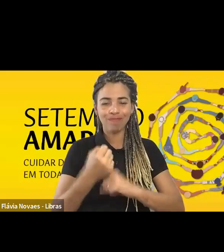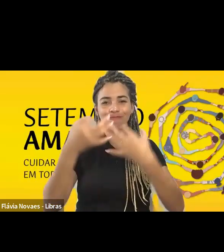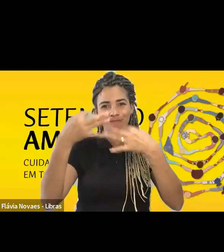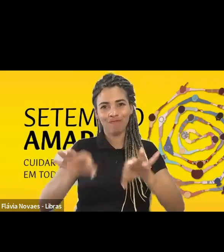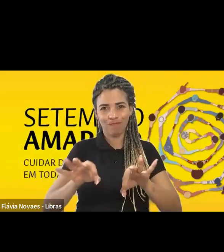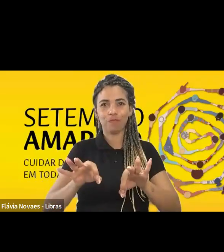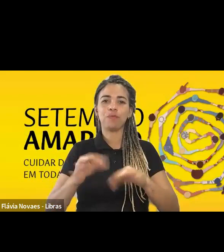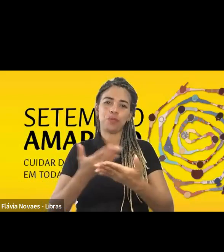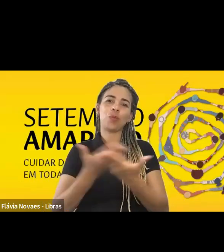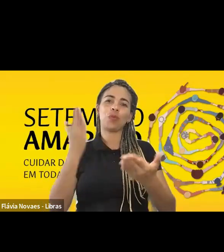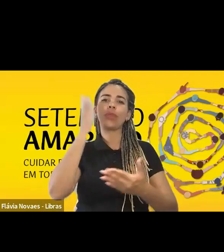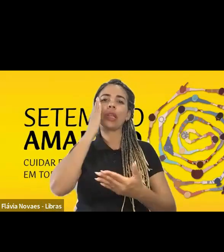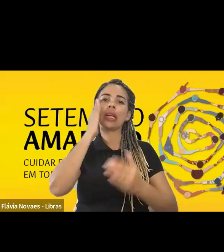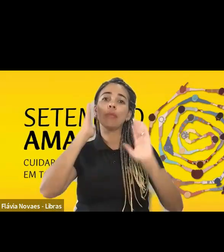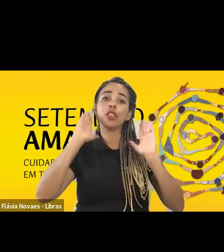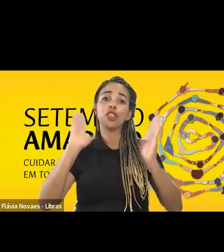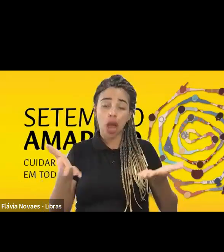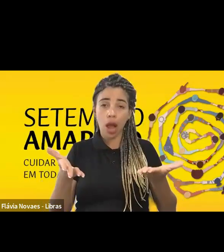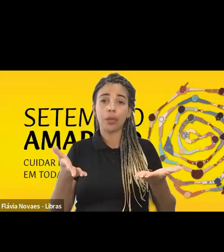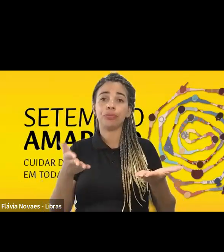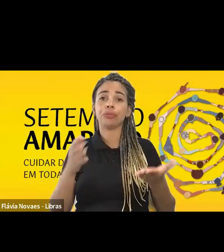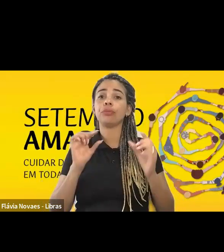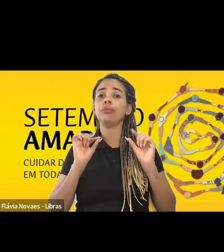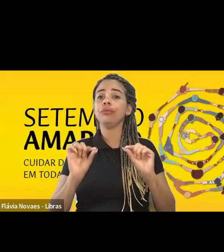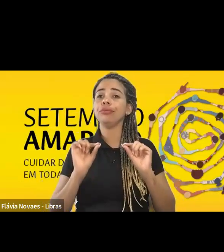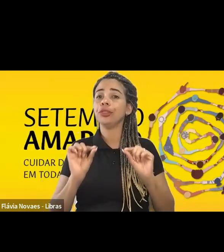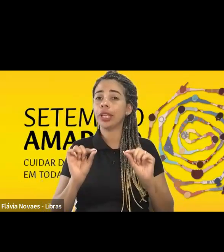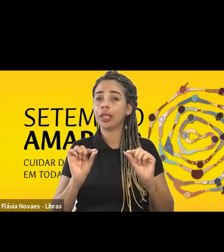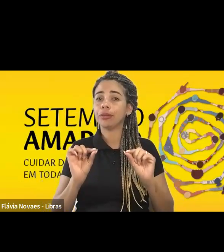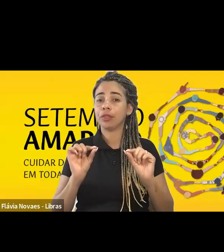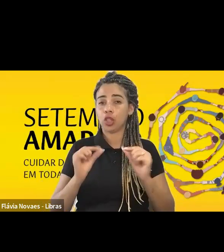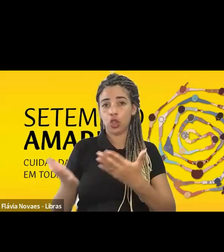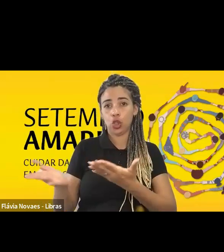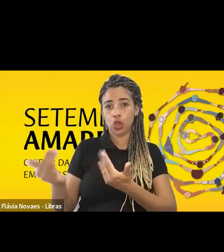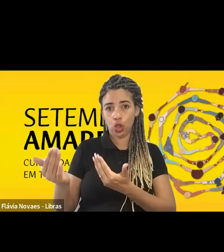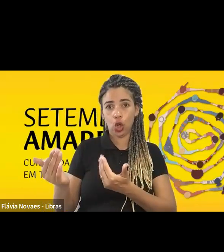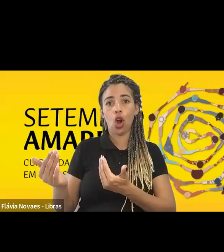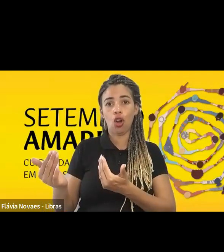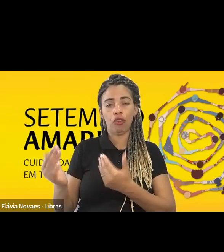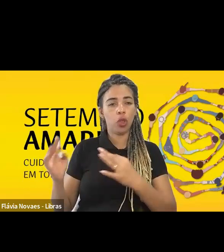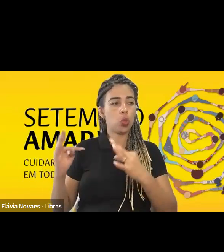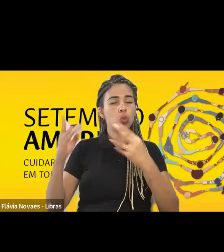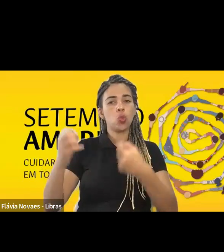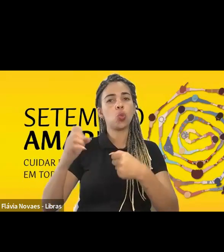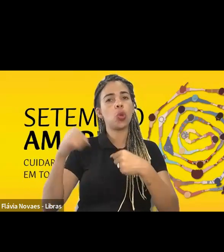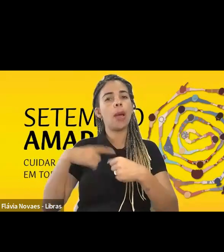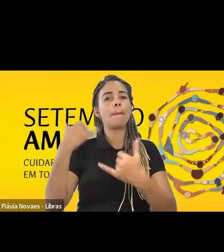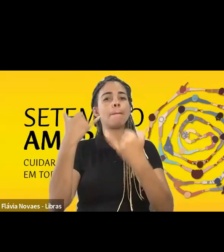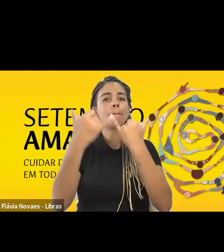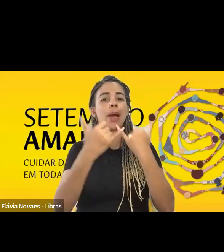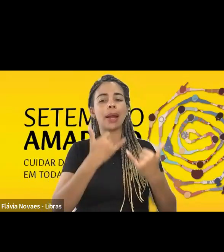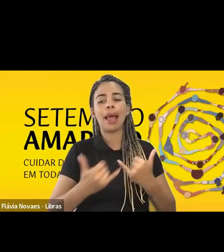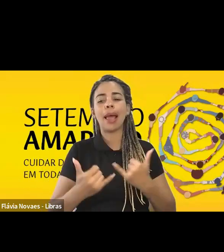Vocês certamente concordarão comigo de que os adolescentes são muito parecidos entre